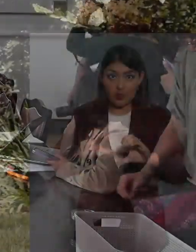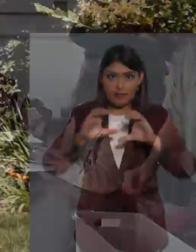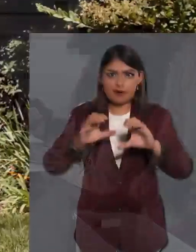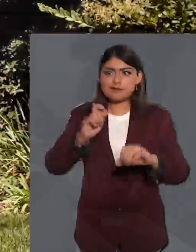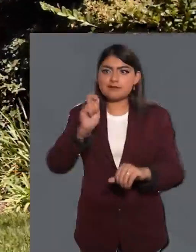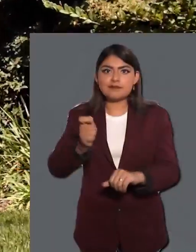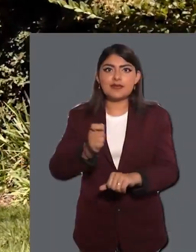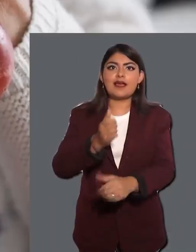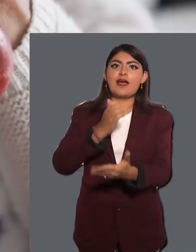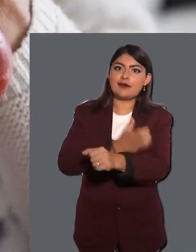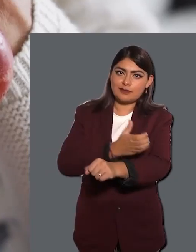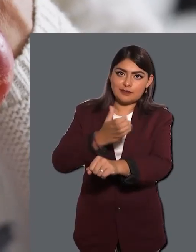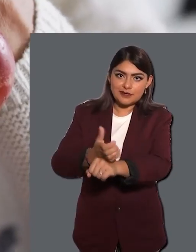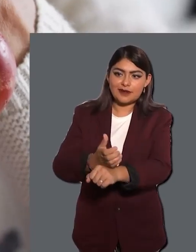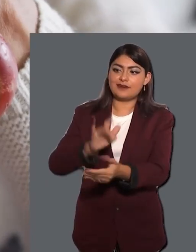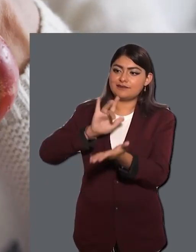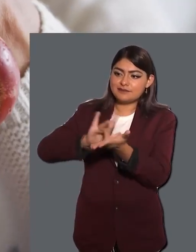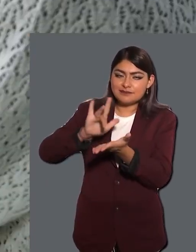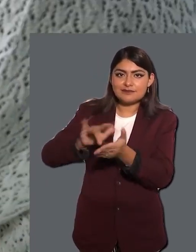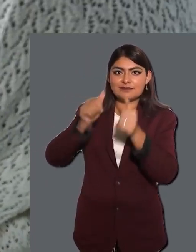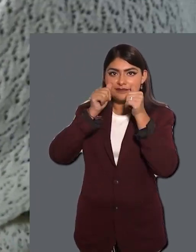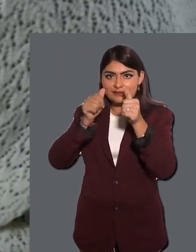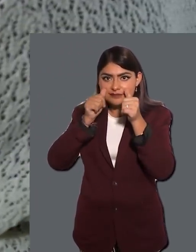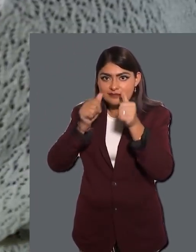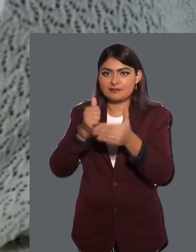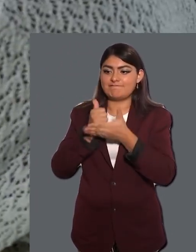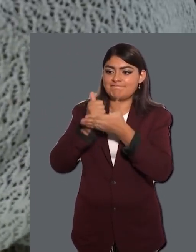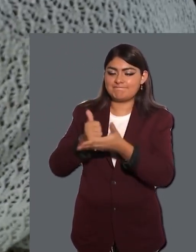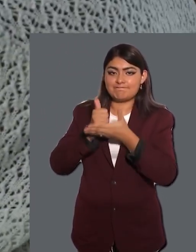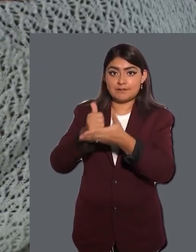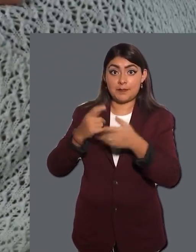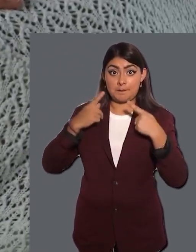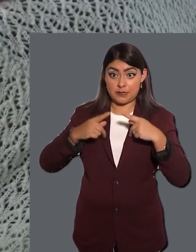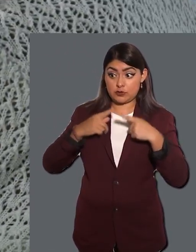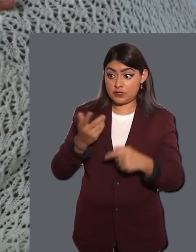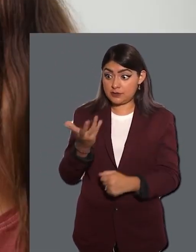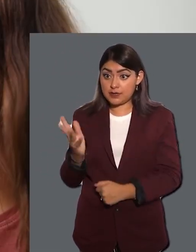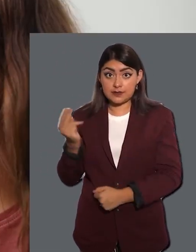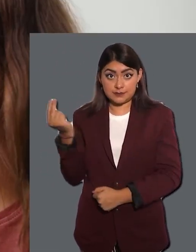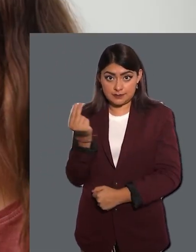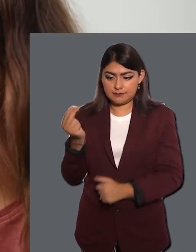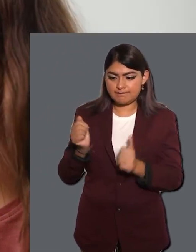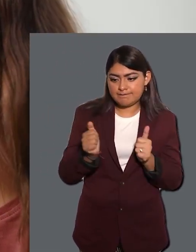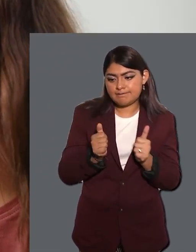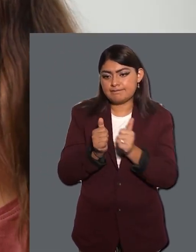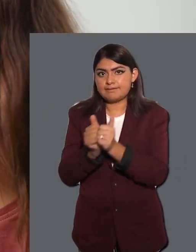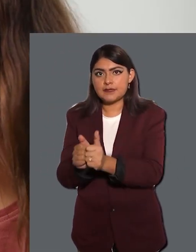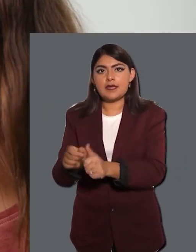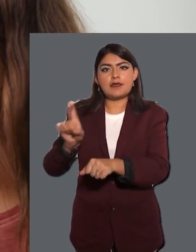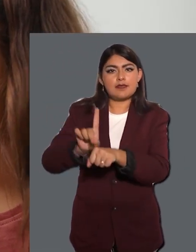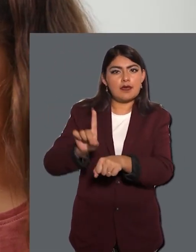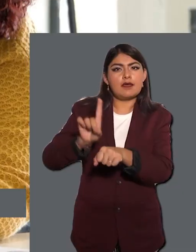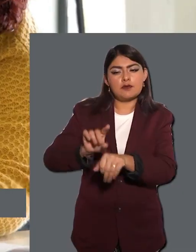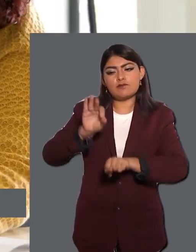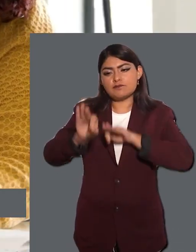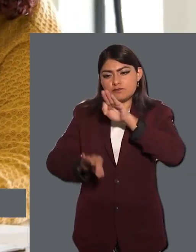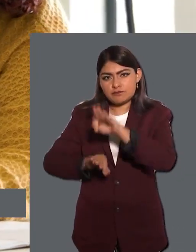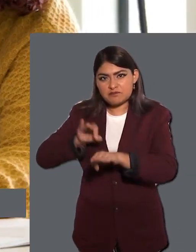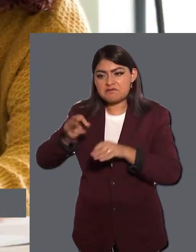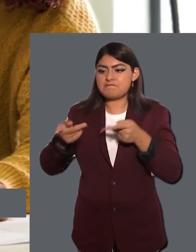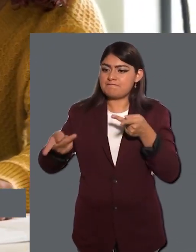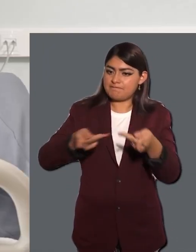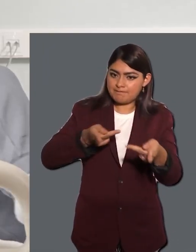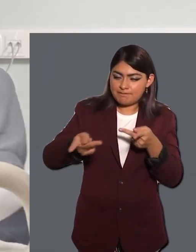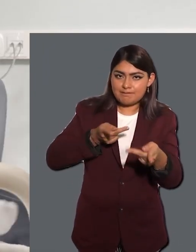Cuidar es acompañar, atender y sostener. Es estar presente para quien lo necesita. El cuidado está en los gestos diarios, en las manos